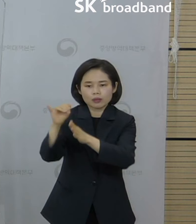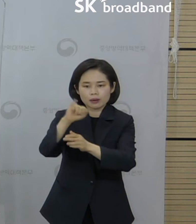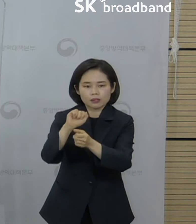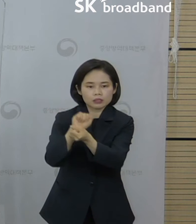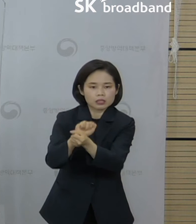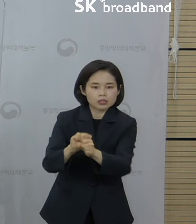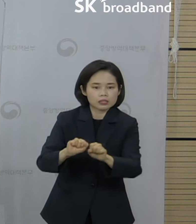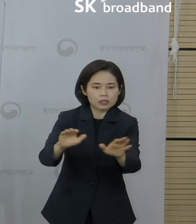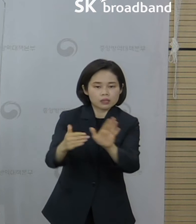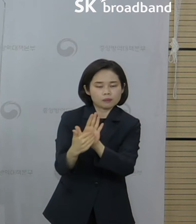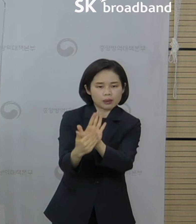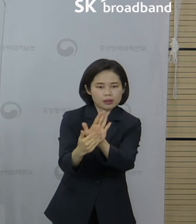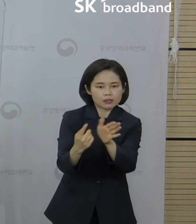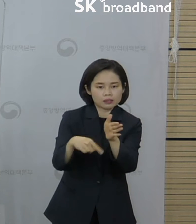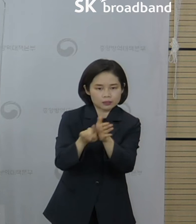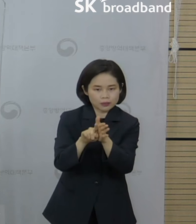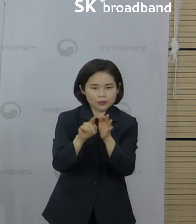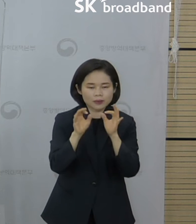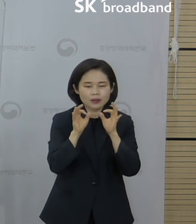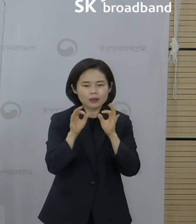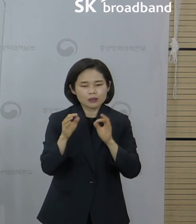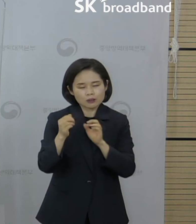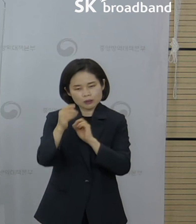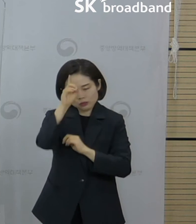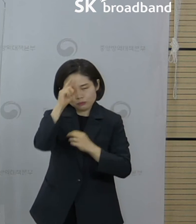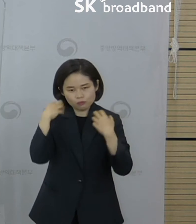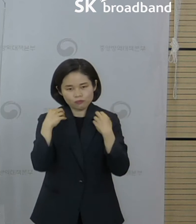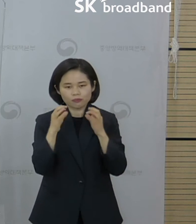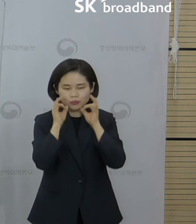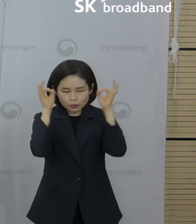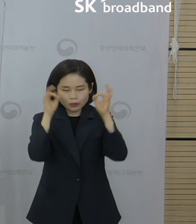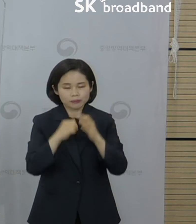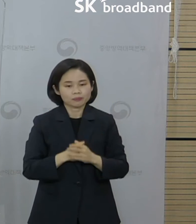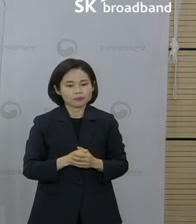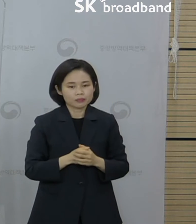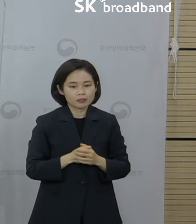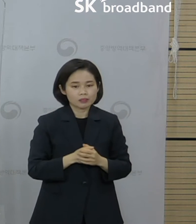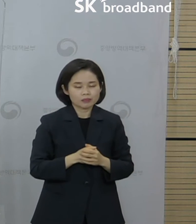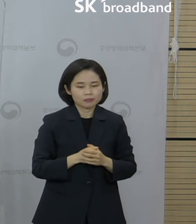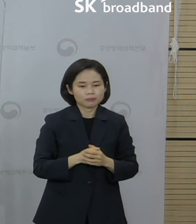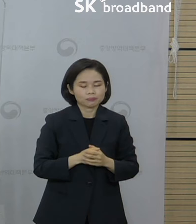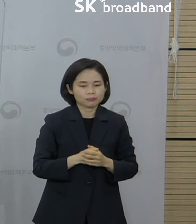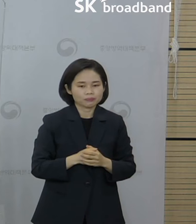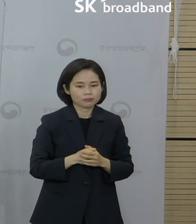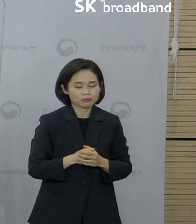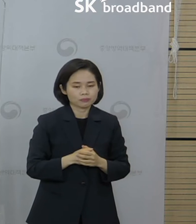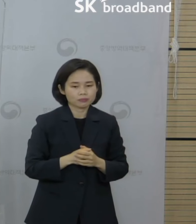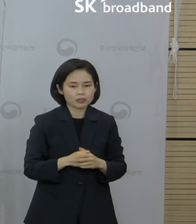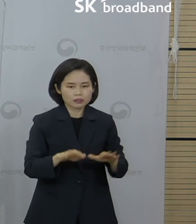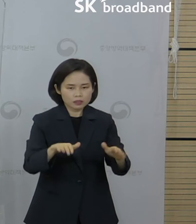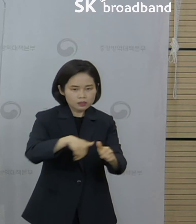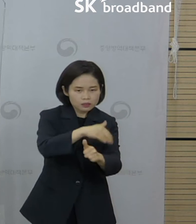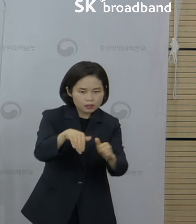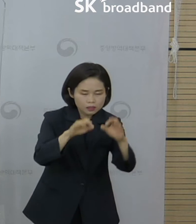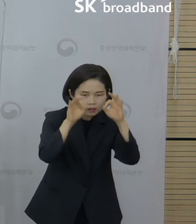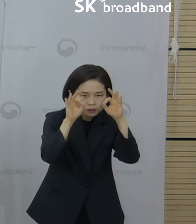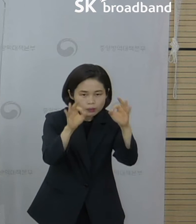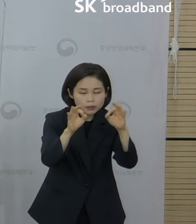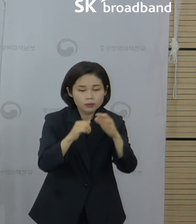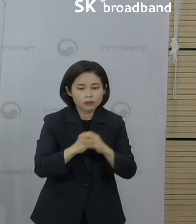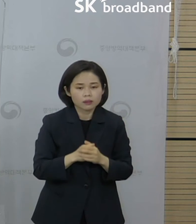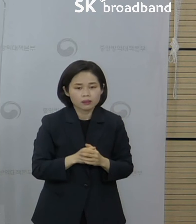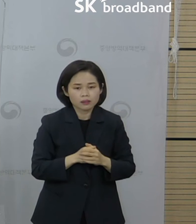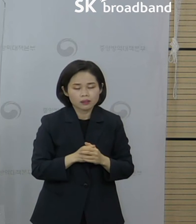노력을 다하겠습니다. 더불어 지금의 상황을 감안해 볼때 앞으로도 일정 기간